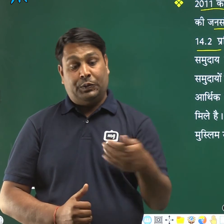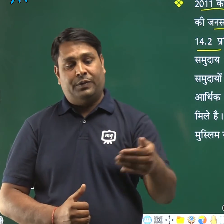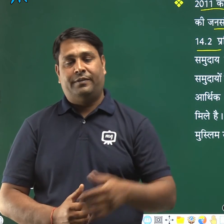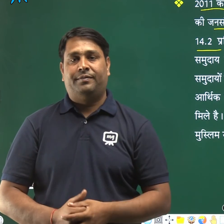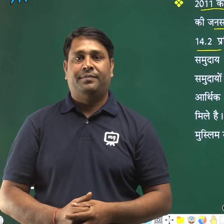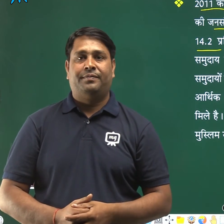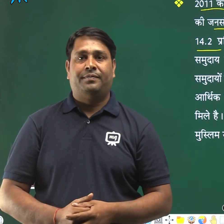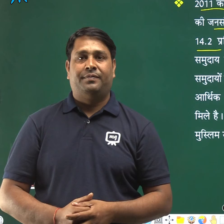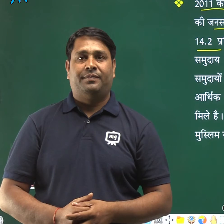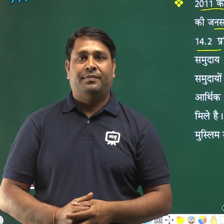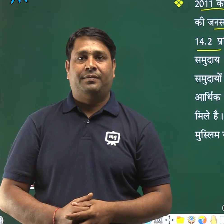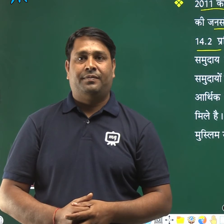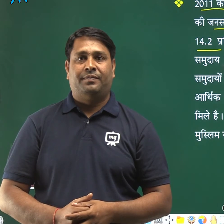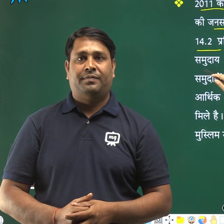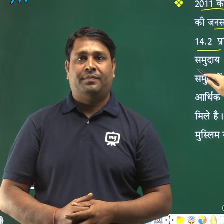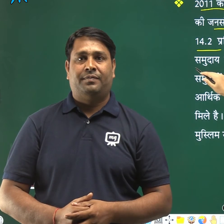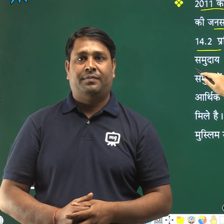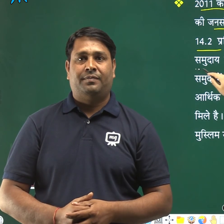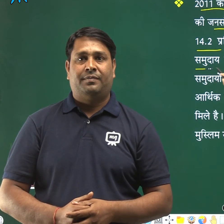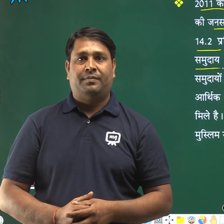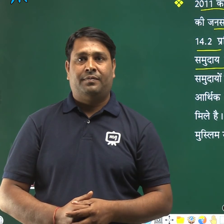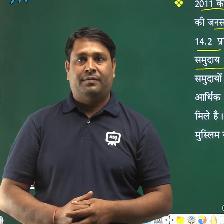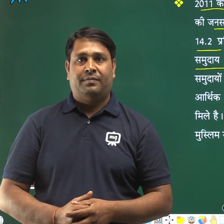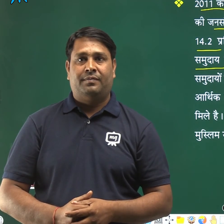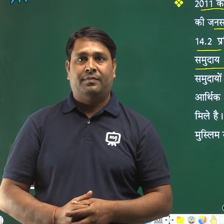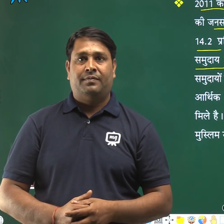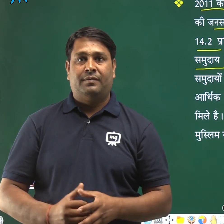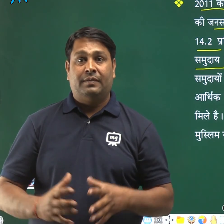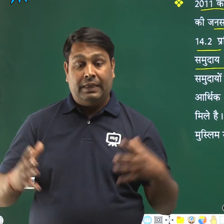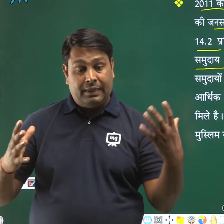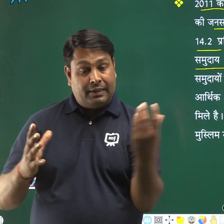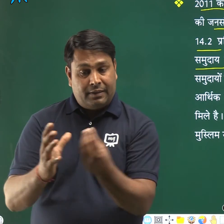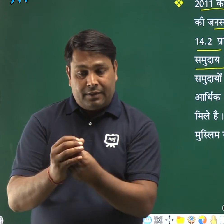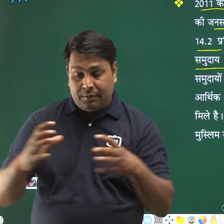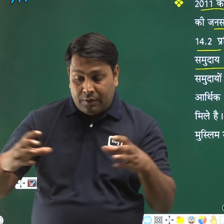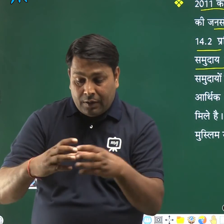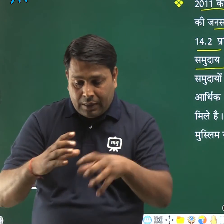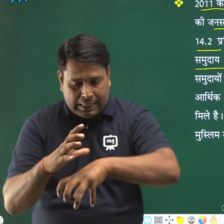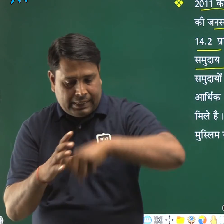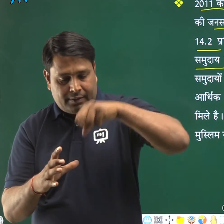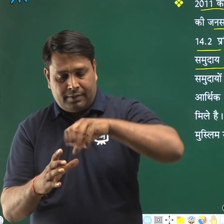उन्हें हाशियाई समुदाय माना जाता है।